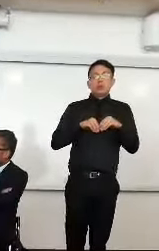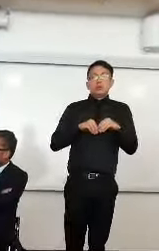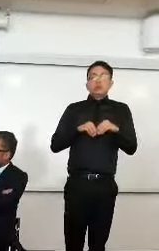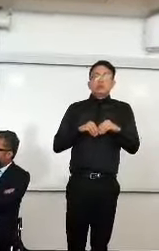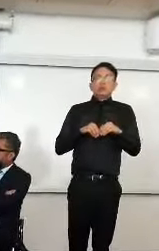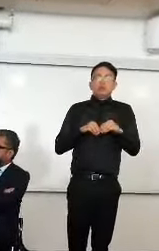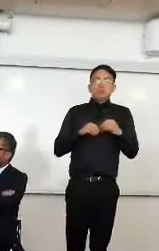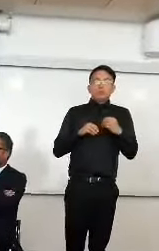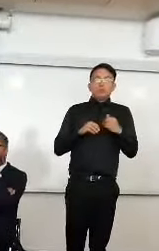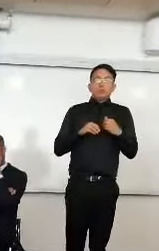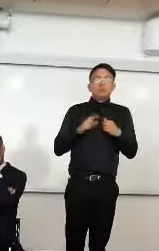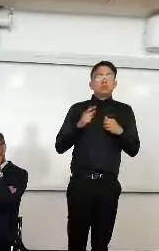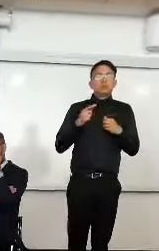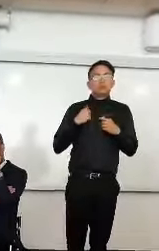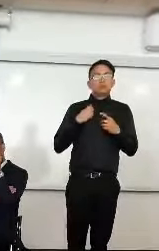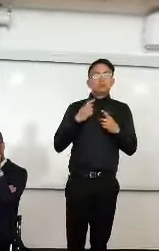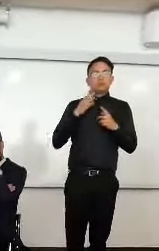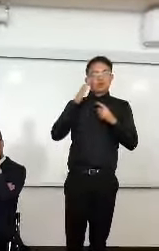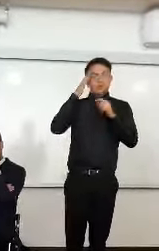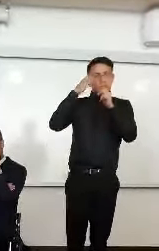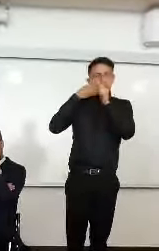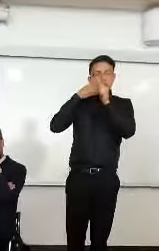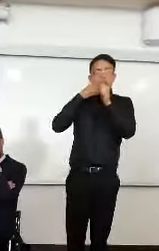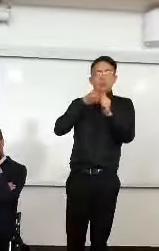se estableció como metodología efectivamente